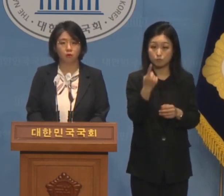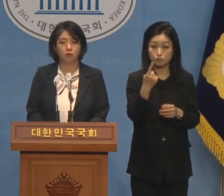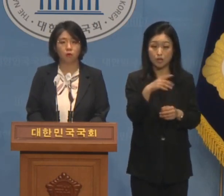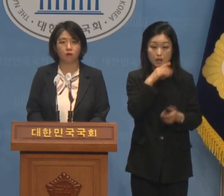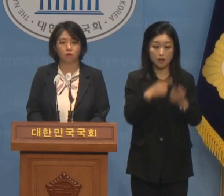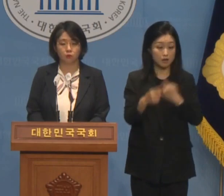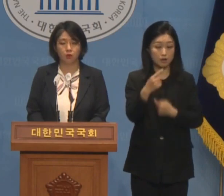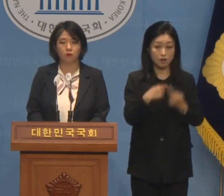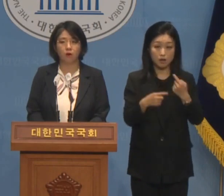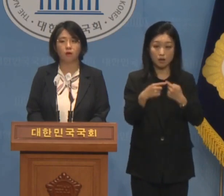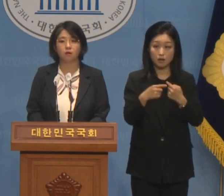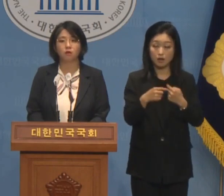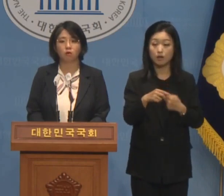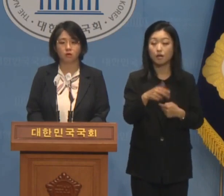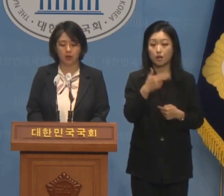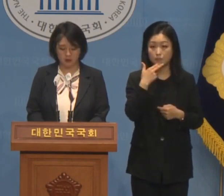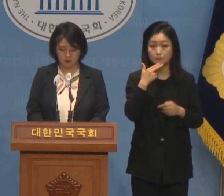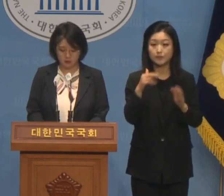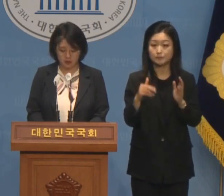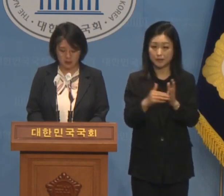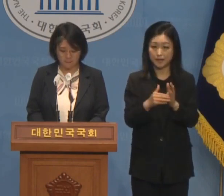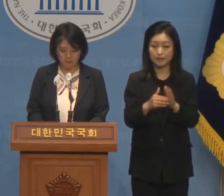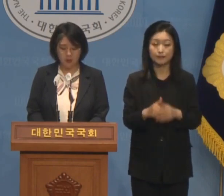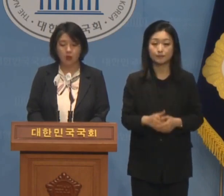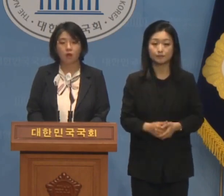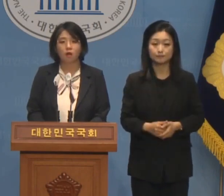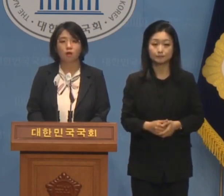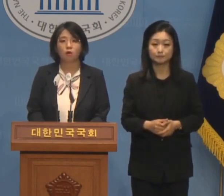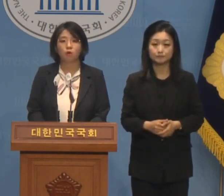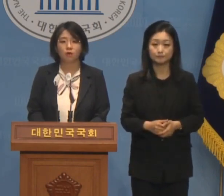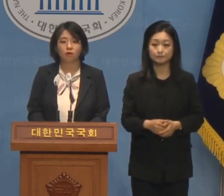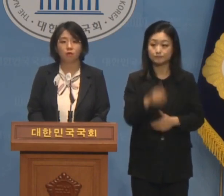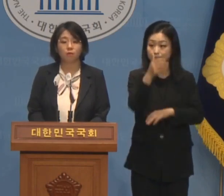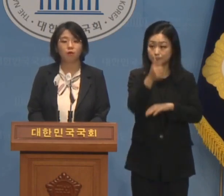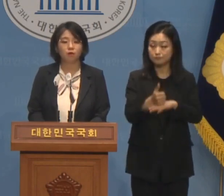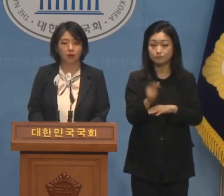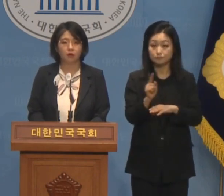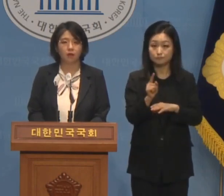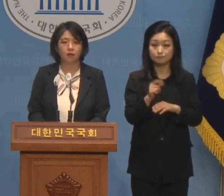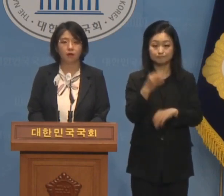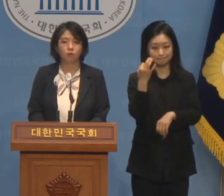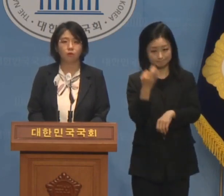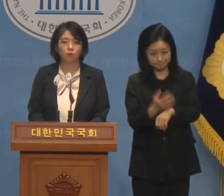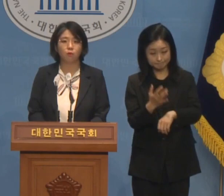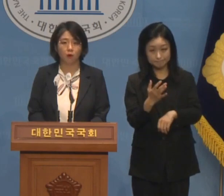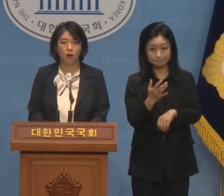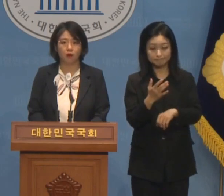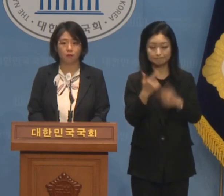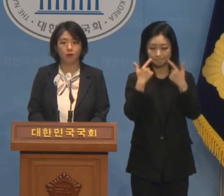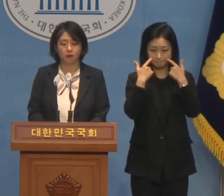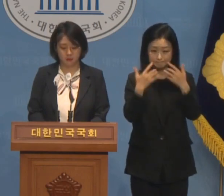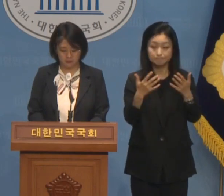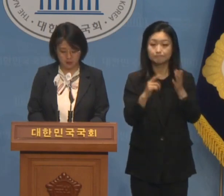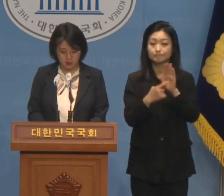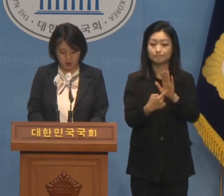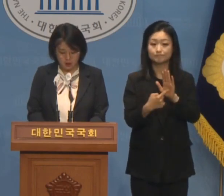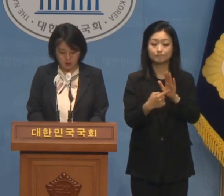거센 조세 저항을 겪지 않았습니다. 결론은 매우 간단하고 또